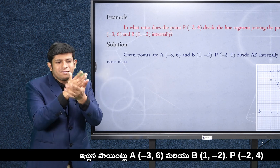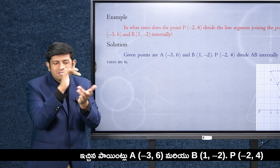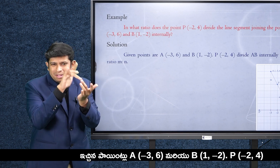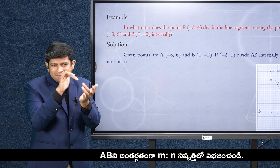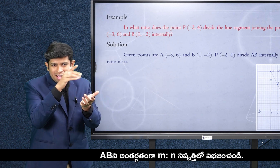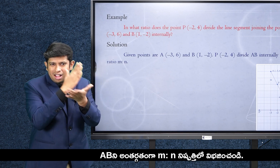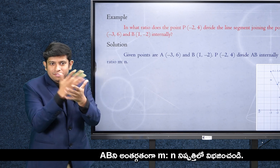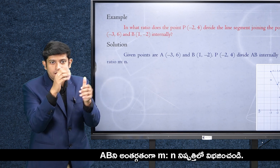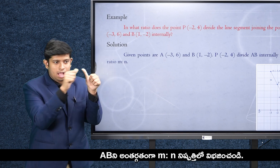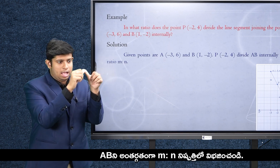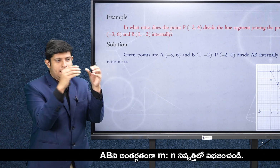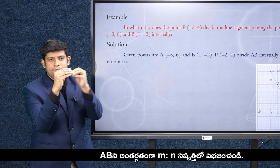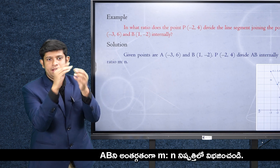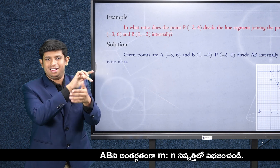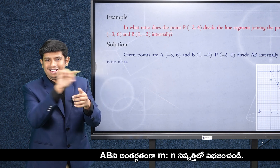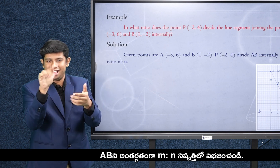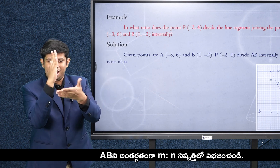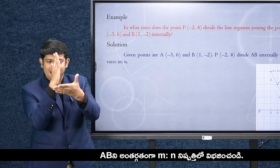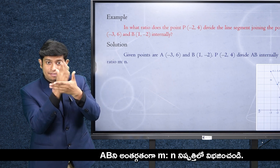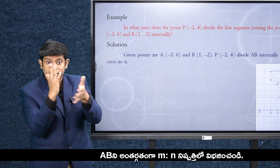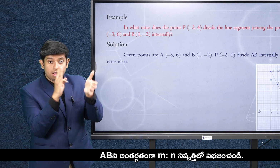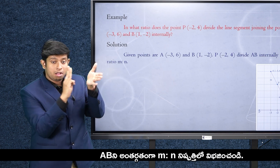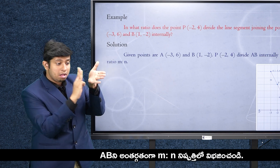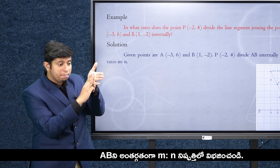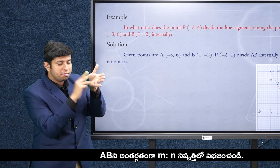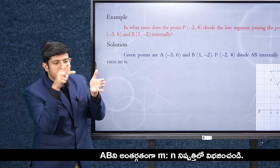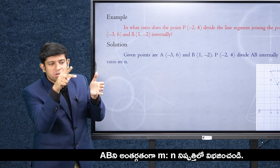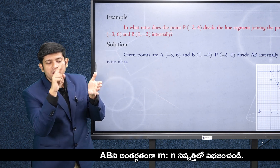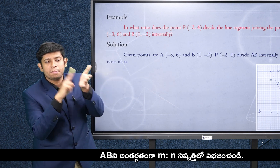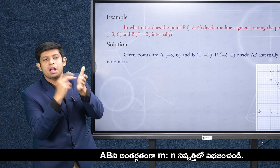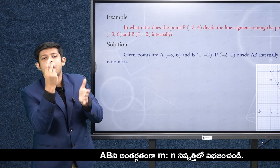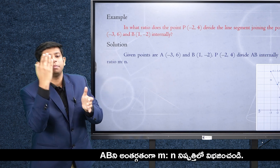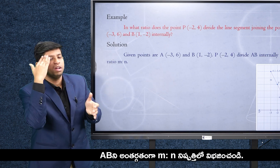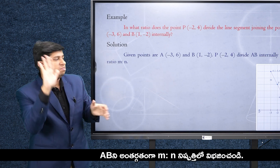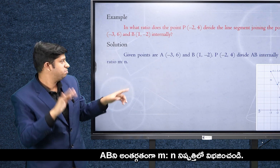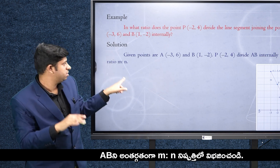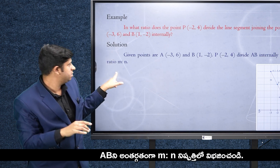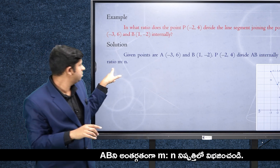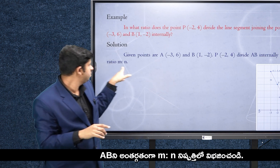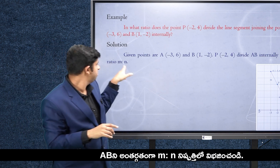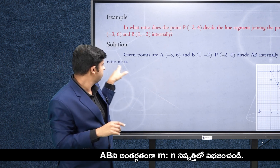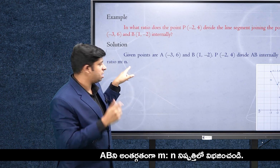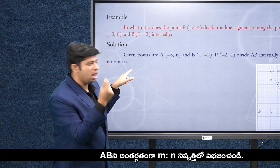4 ab ని అంతర్గతంగా m:n నిష్పత్తిలో విభజించండి